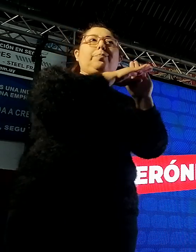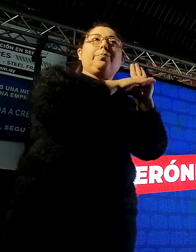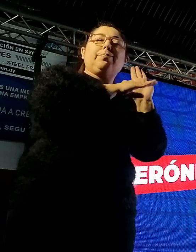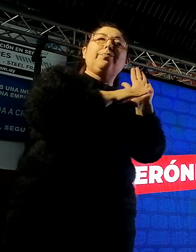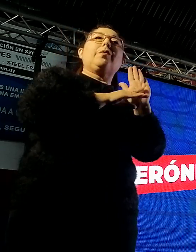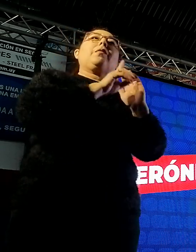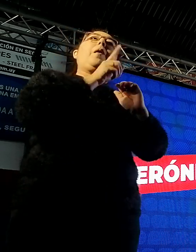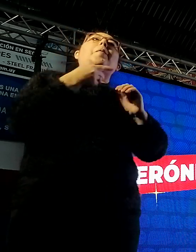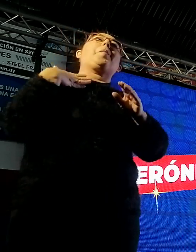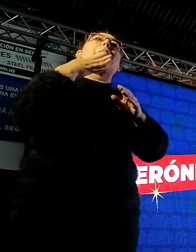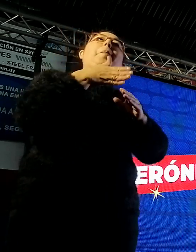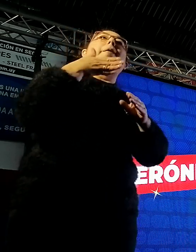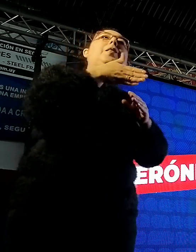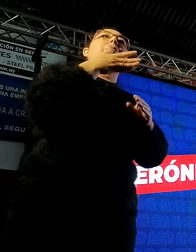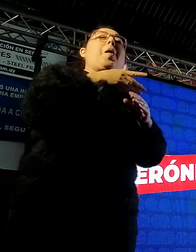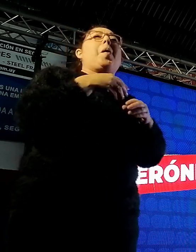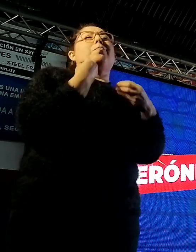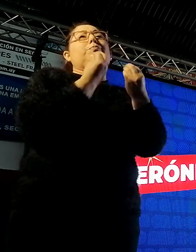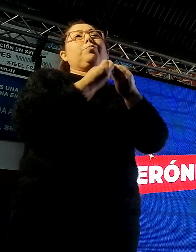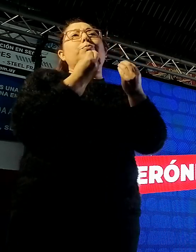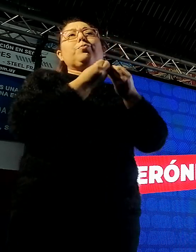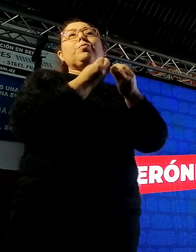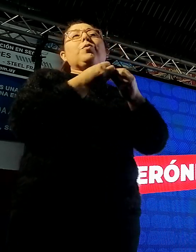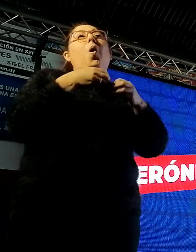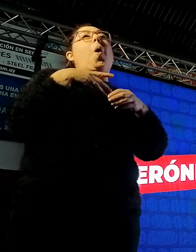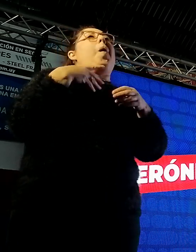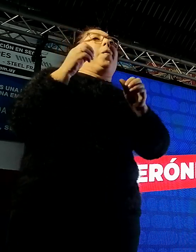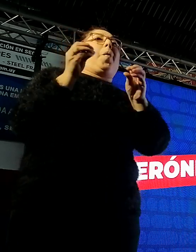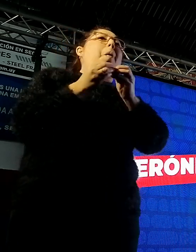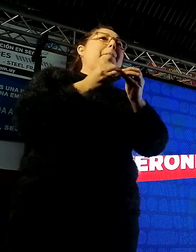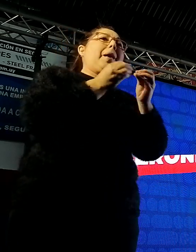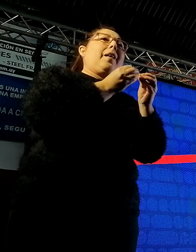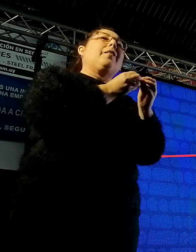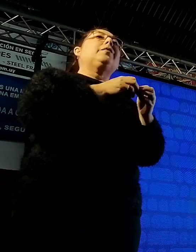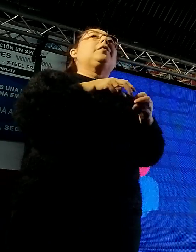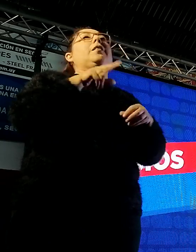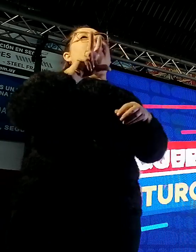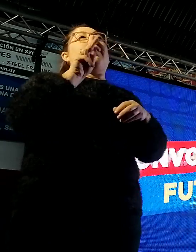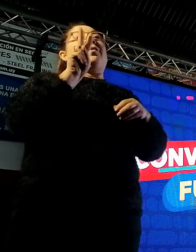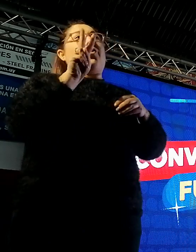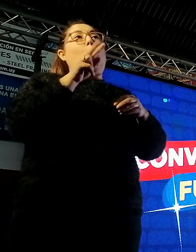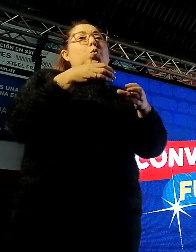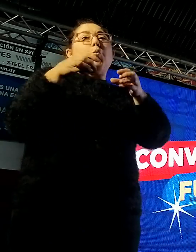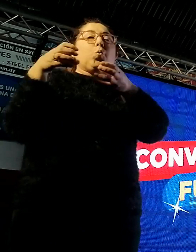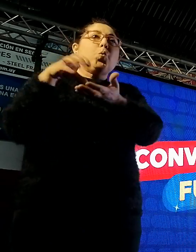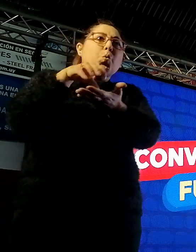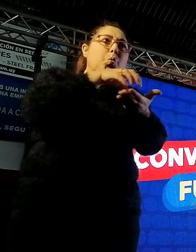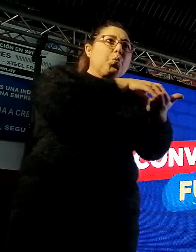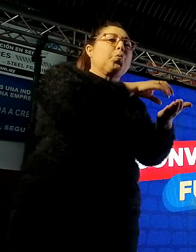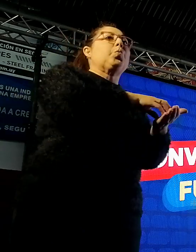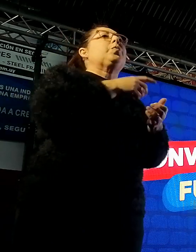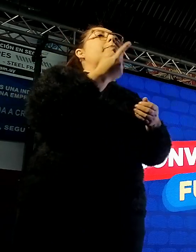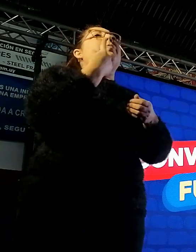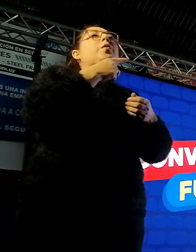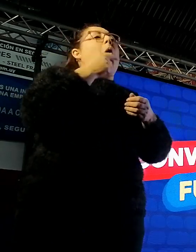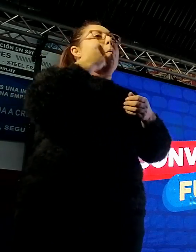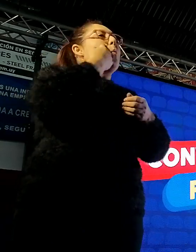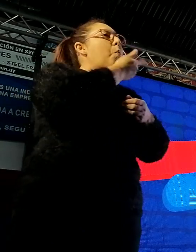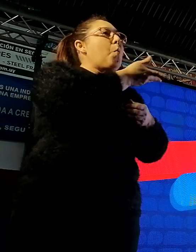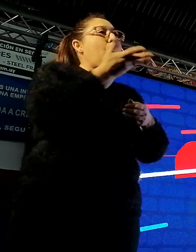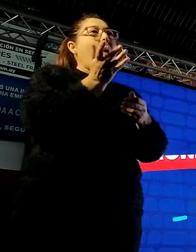participación de cientos de compañeras y compañeros en las 32 unidades temáticas es la muestra clara de este nuevo